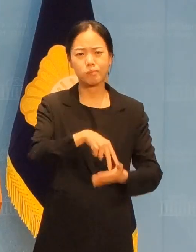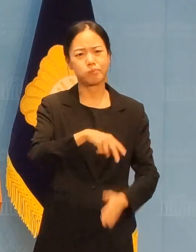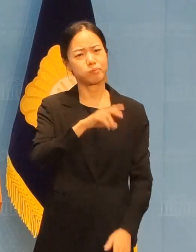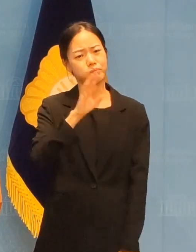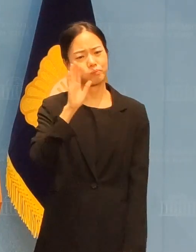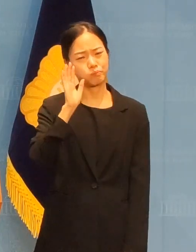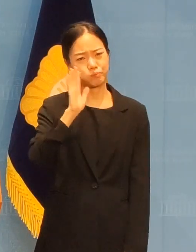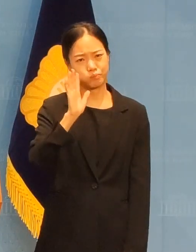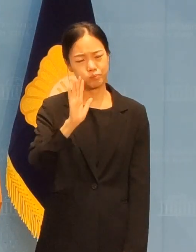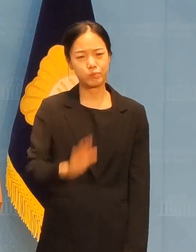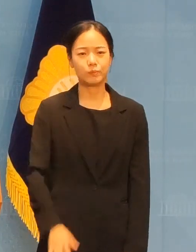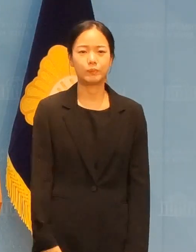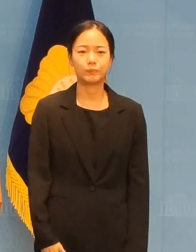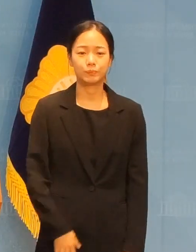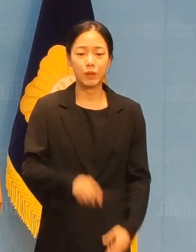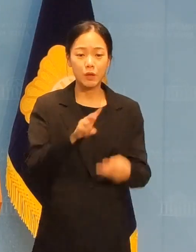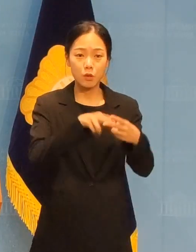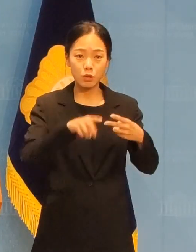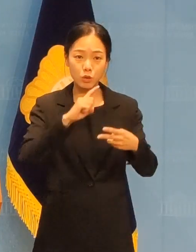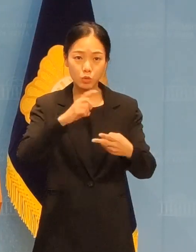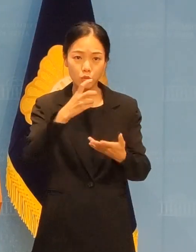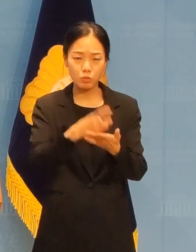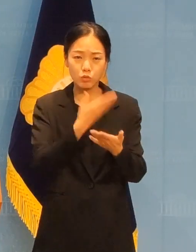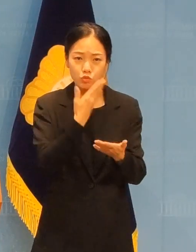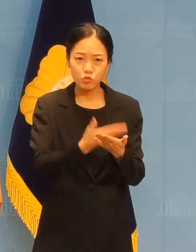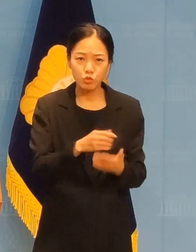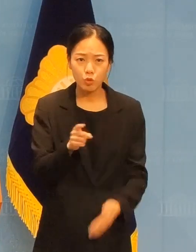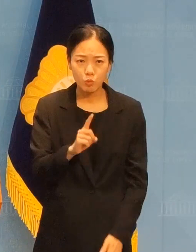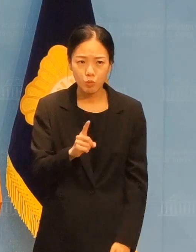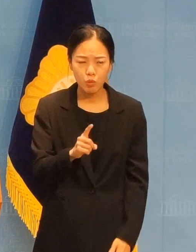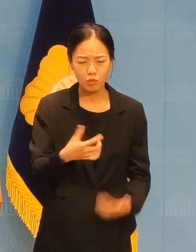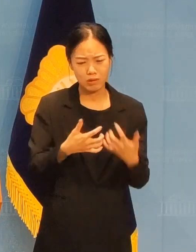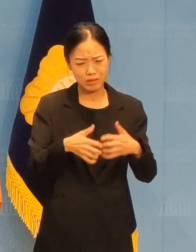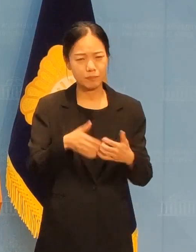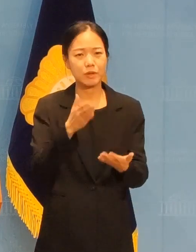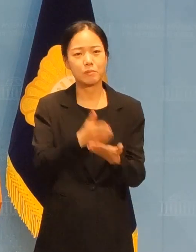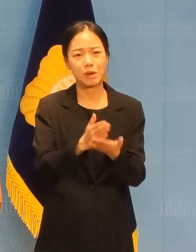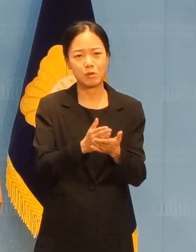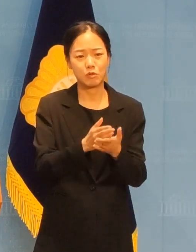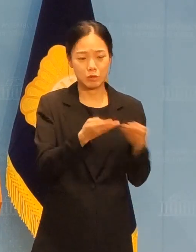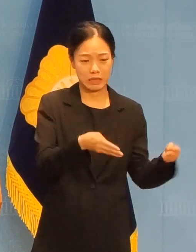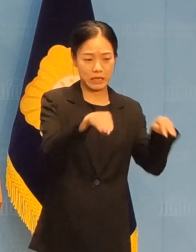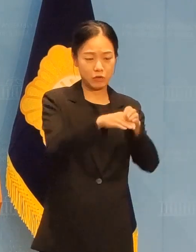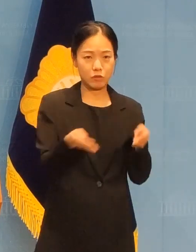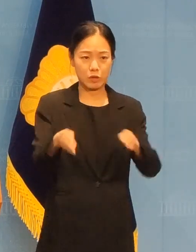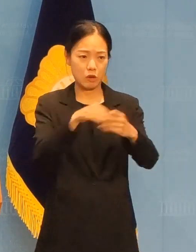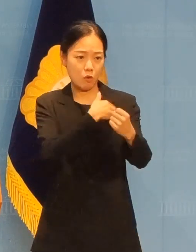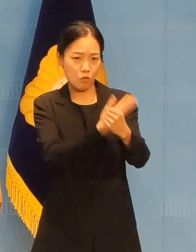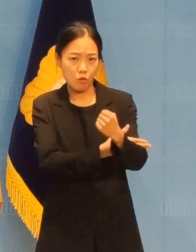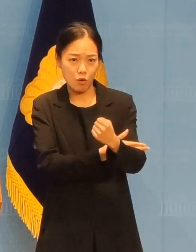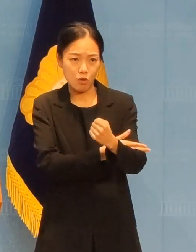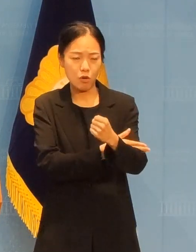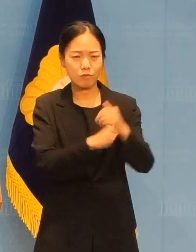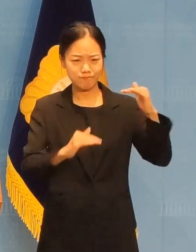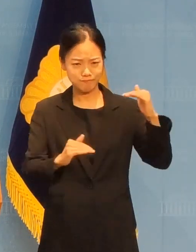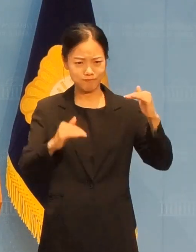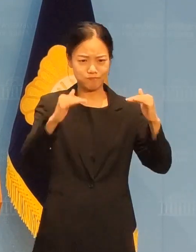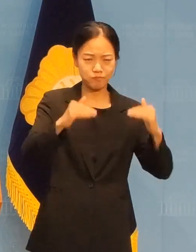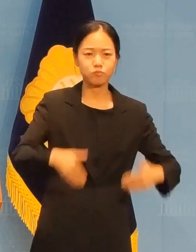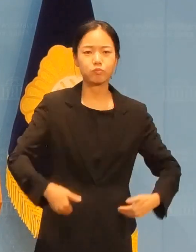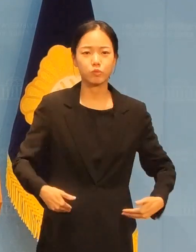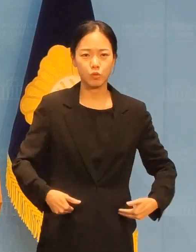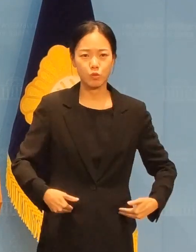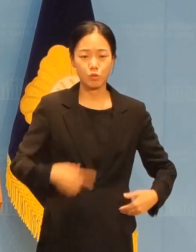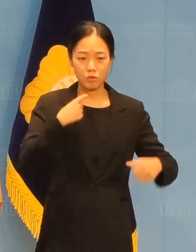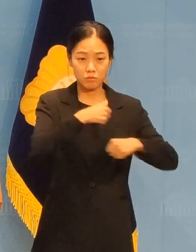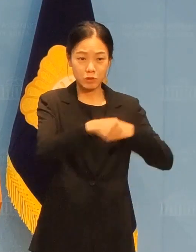형사소송법 핵심은 장비가 아니라 기관 간 견제와 균형, 실질적인 책임 구조입니다. 민주당 스스로